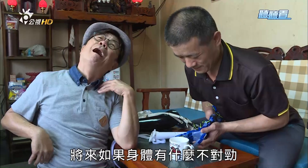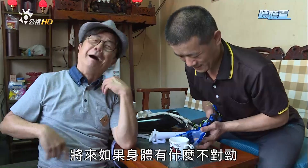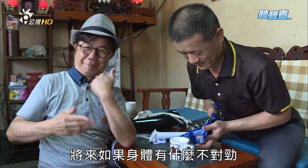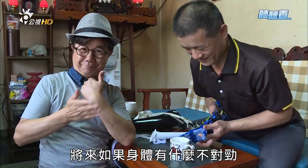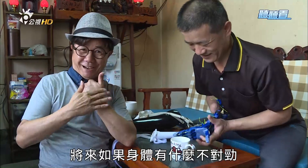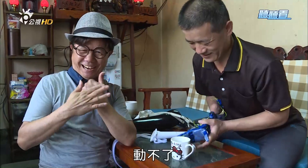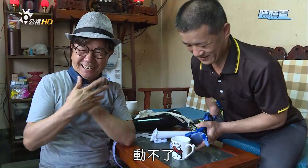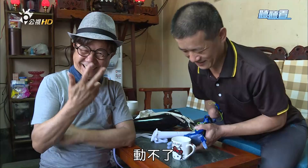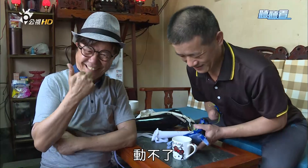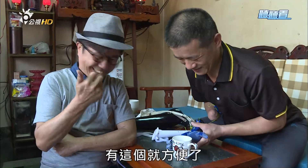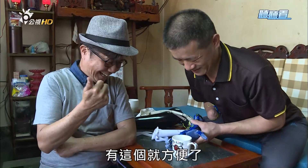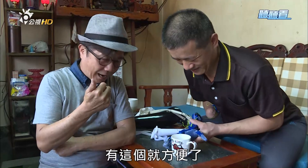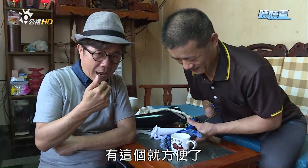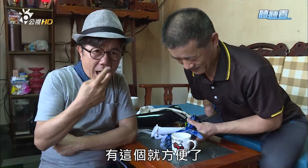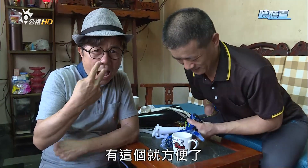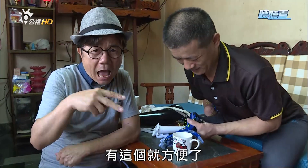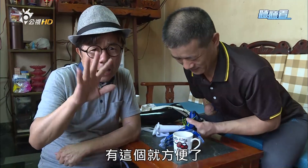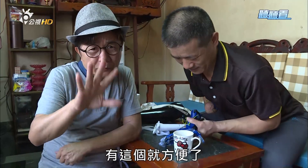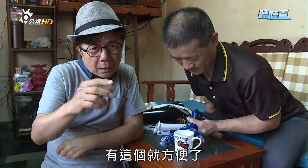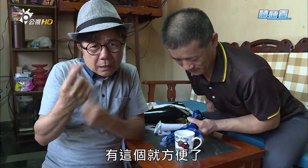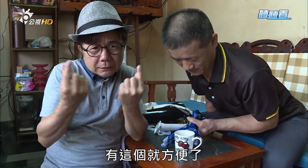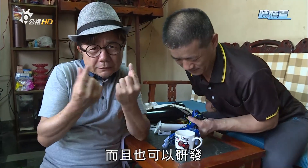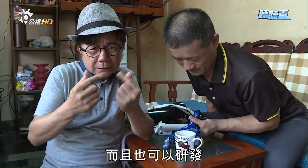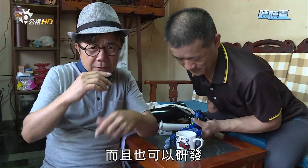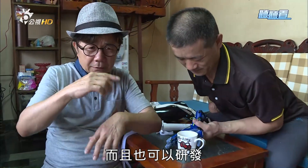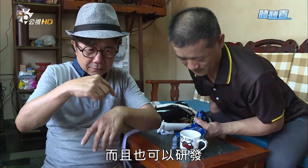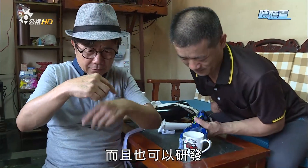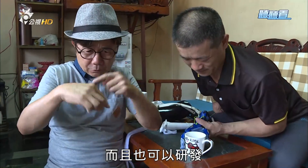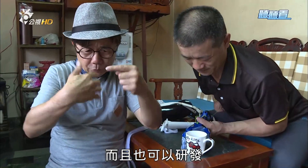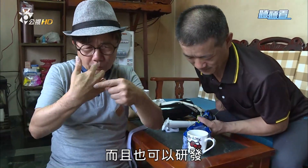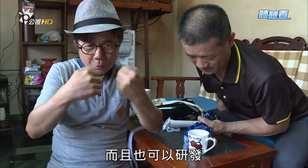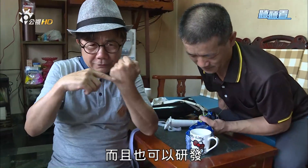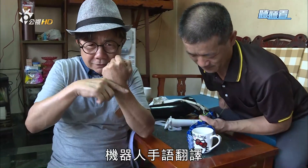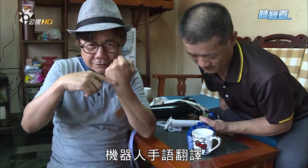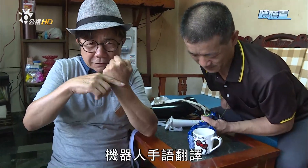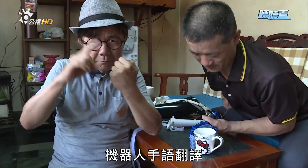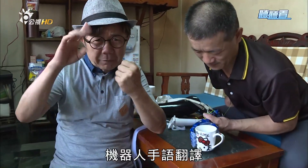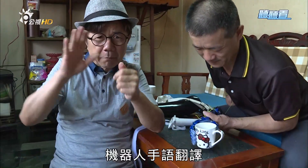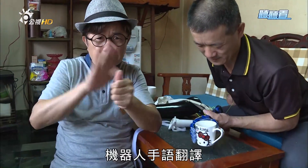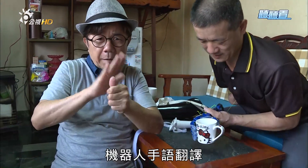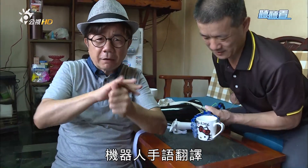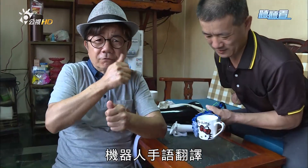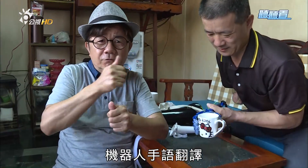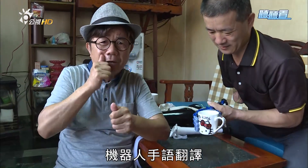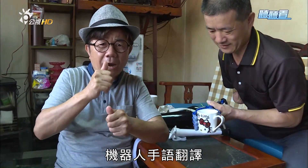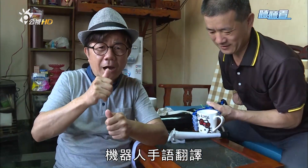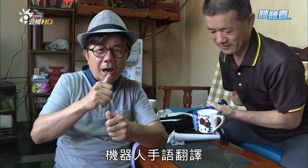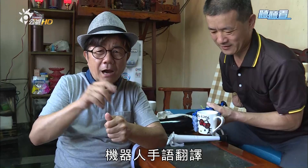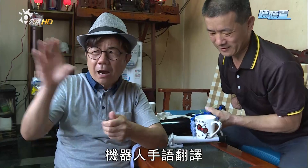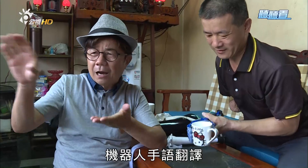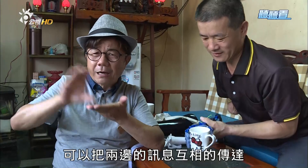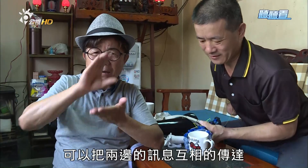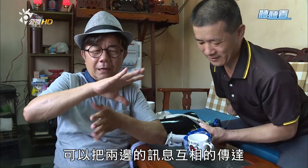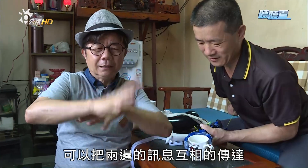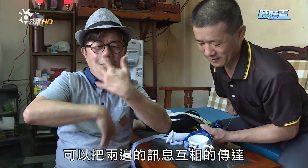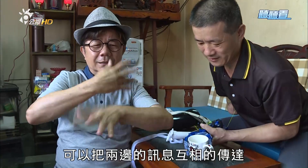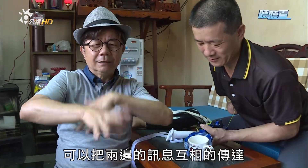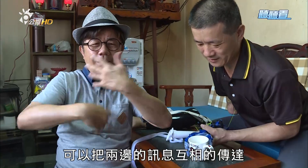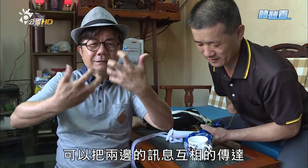劲，动不了啊，有这个就方便了。而且呢，也可以研发机器人手语翻译，可以把两边的讯息